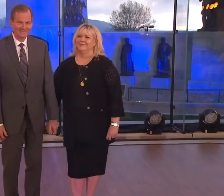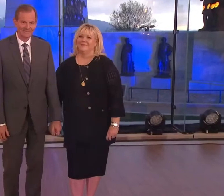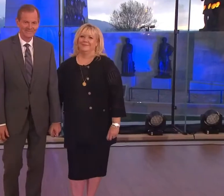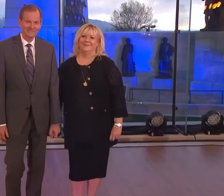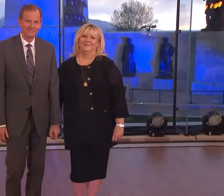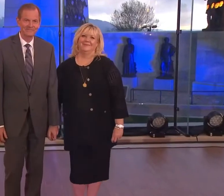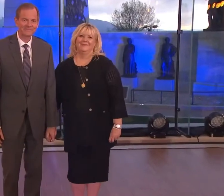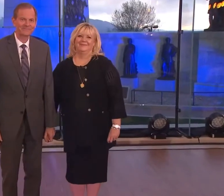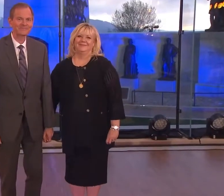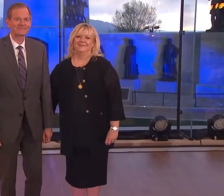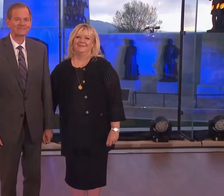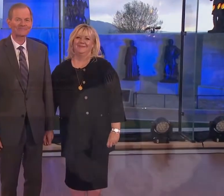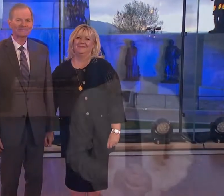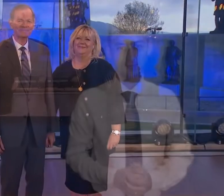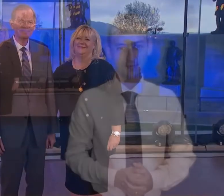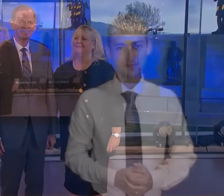Utah.